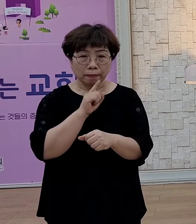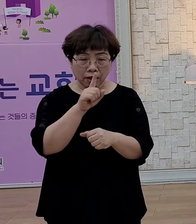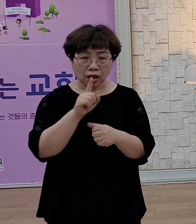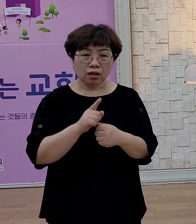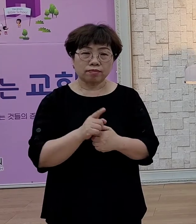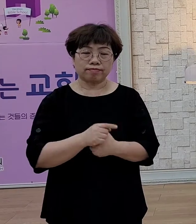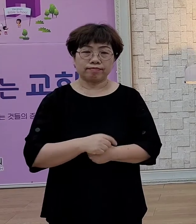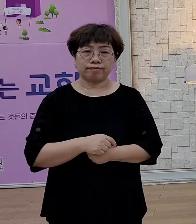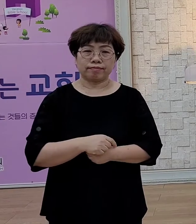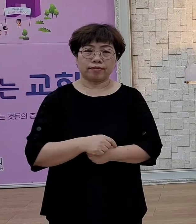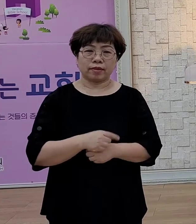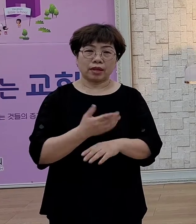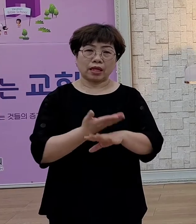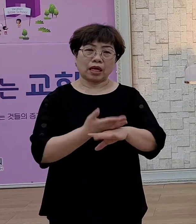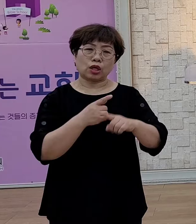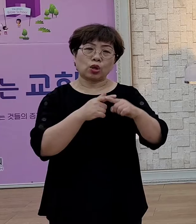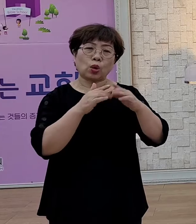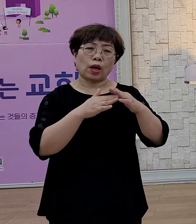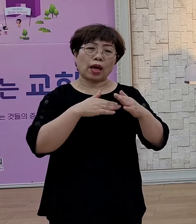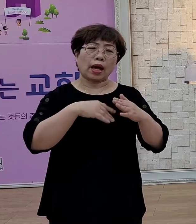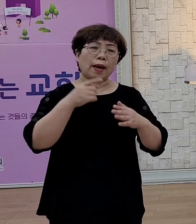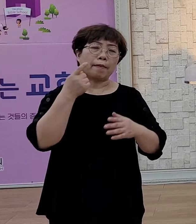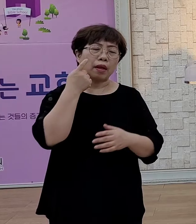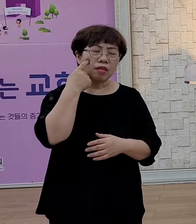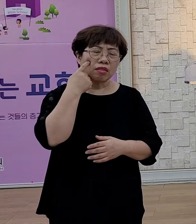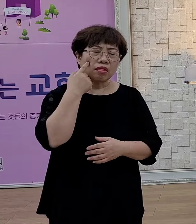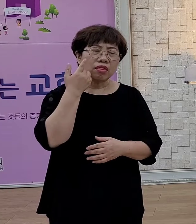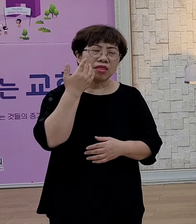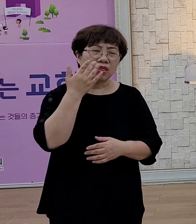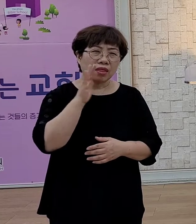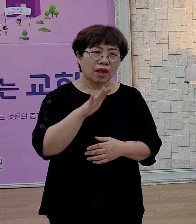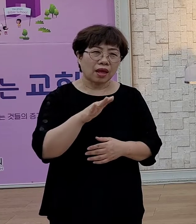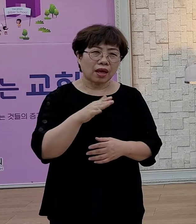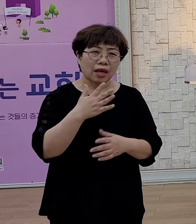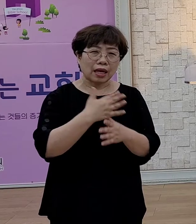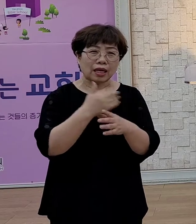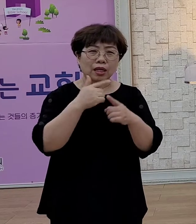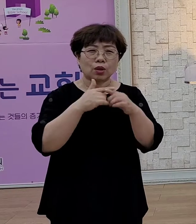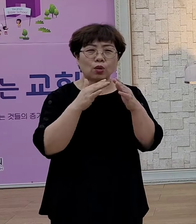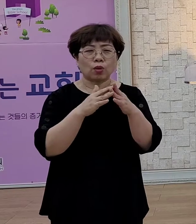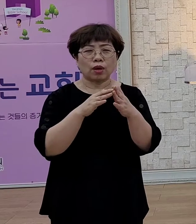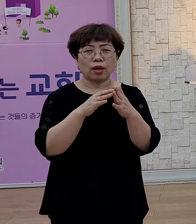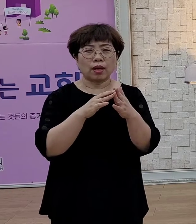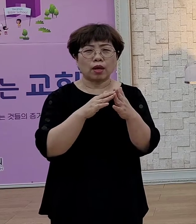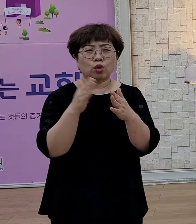권사님이 그냥 다른 교회 다 가봤는데 이만한 교회 없더라.